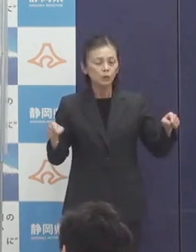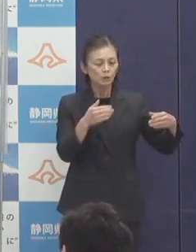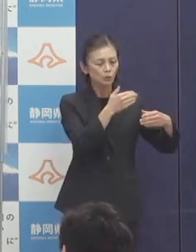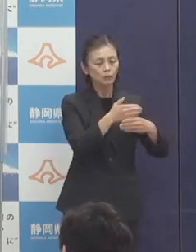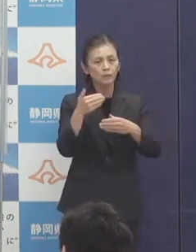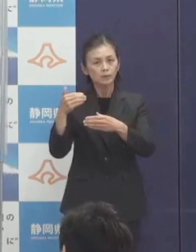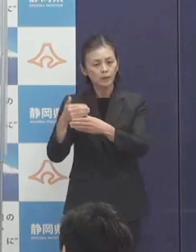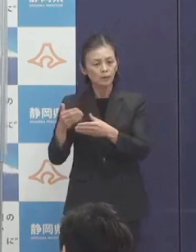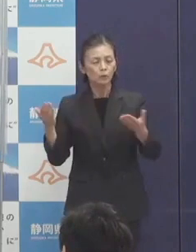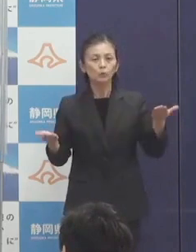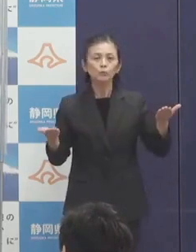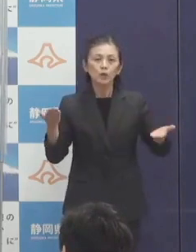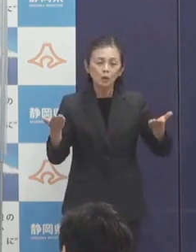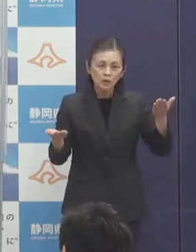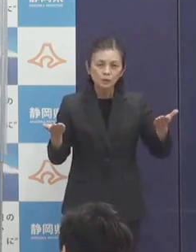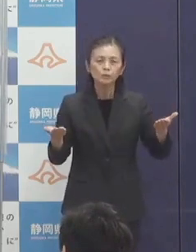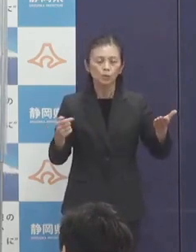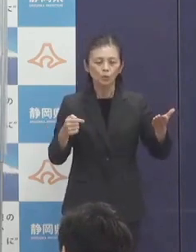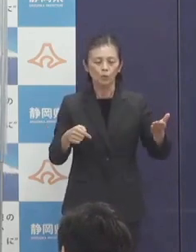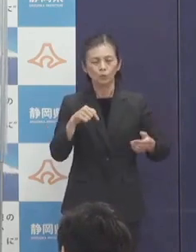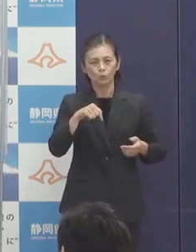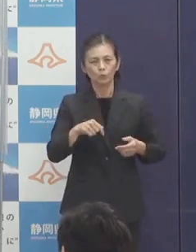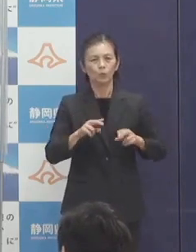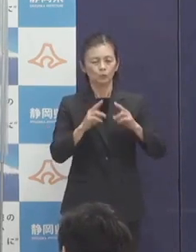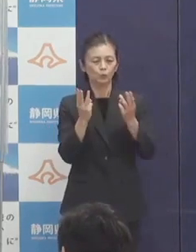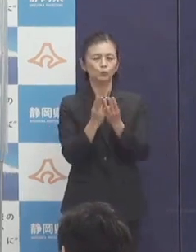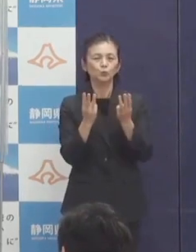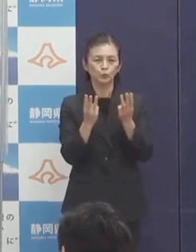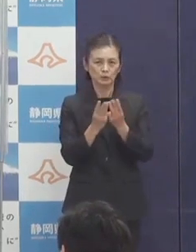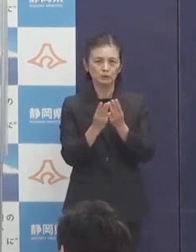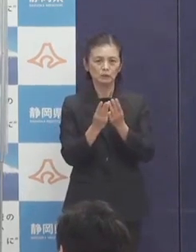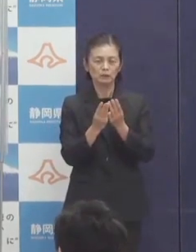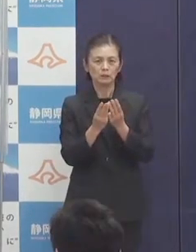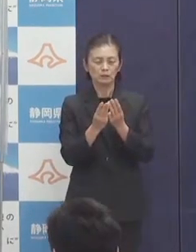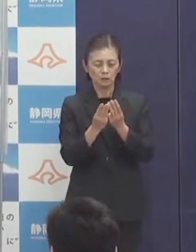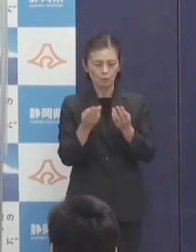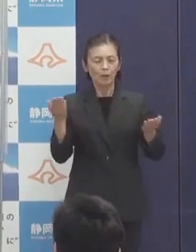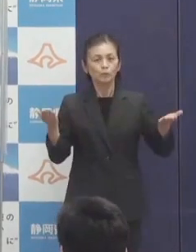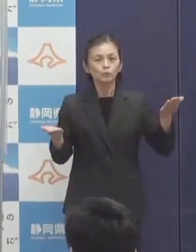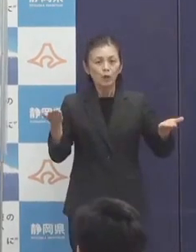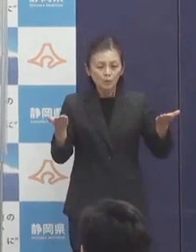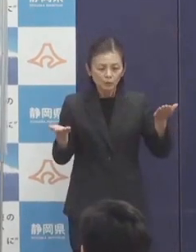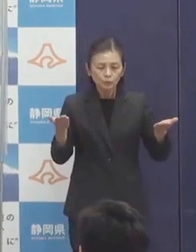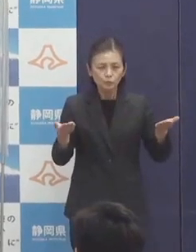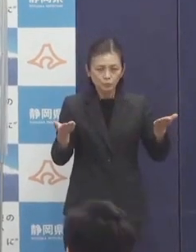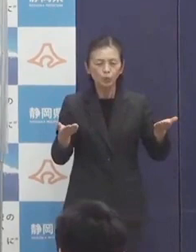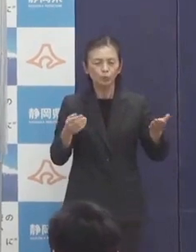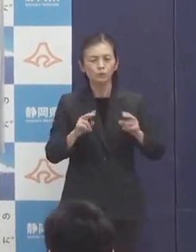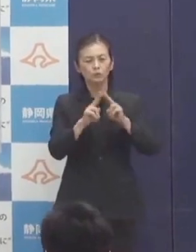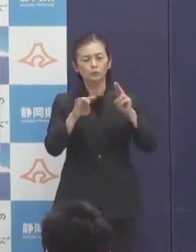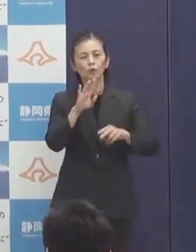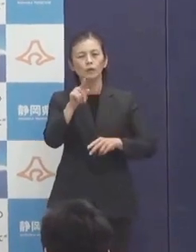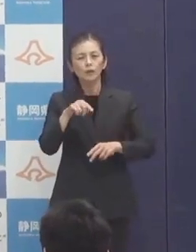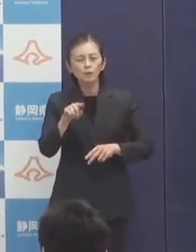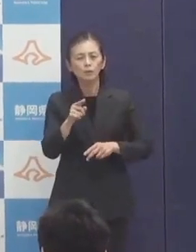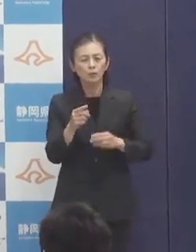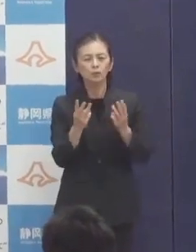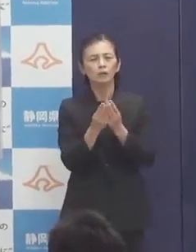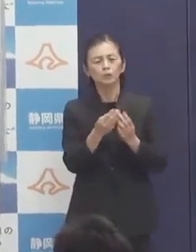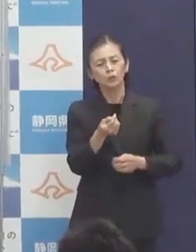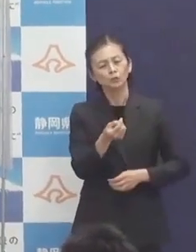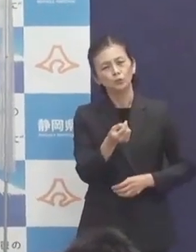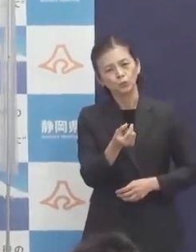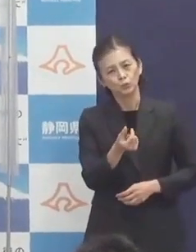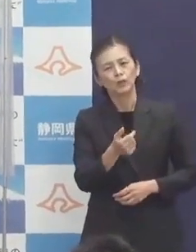と比べますと、いかにこの数字が言ってみれば比較的に小さいかということでございます